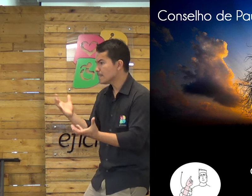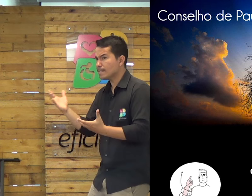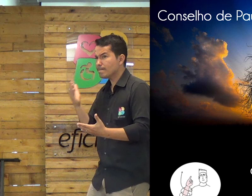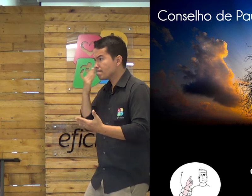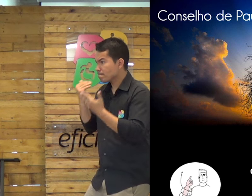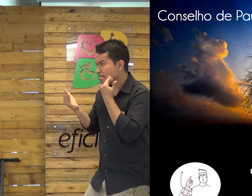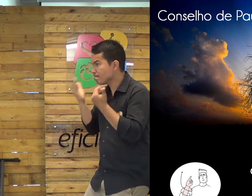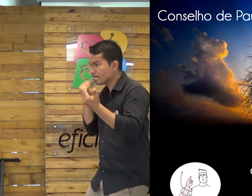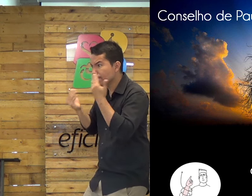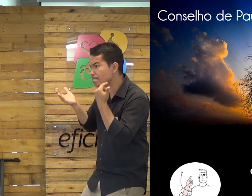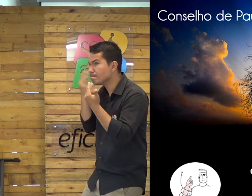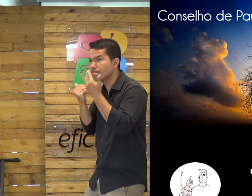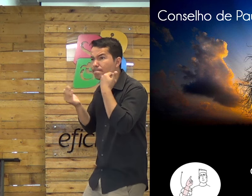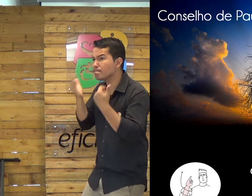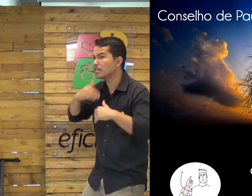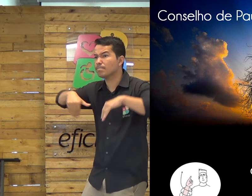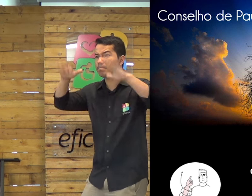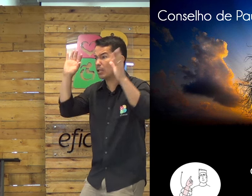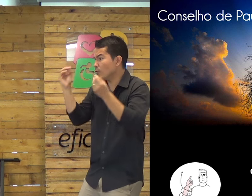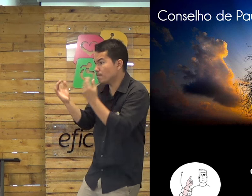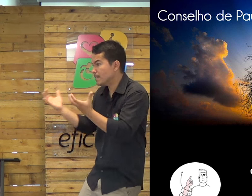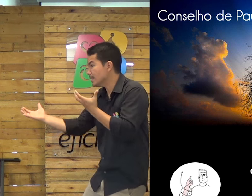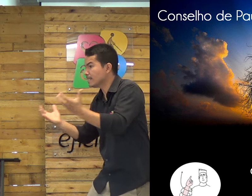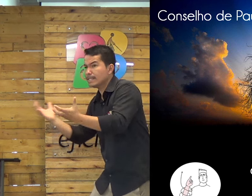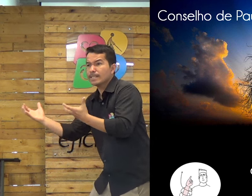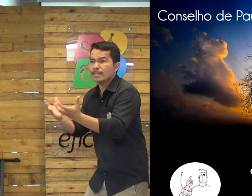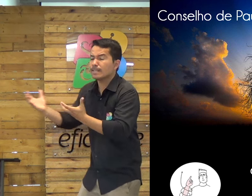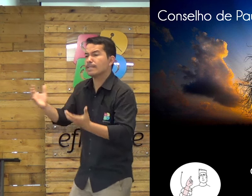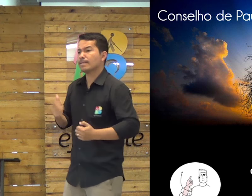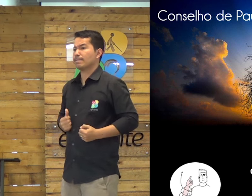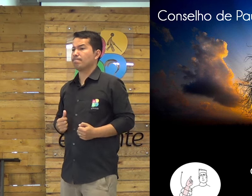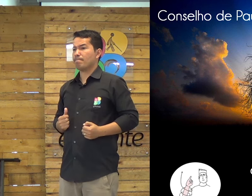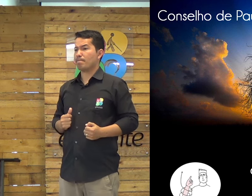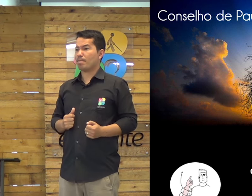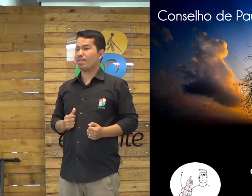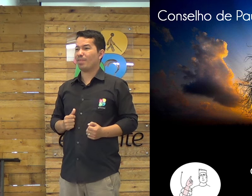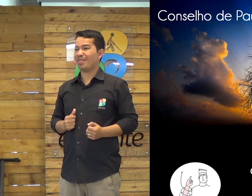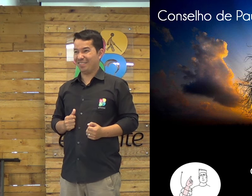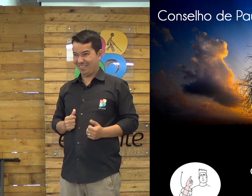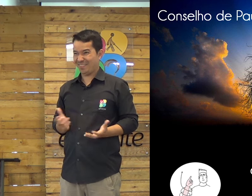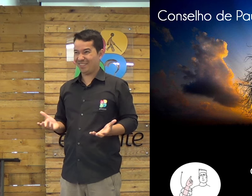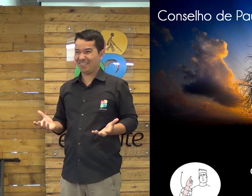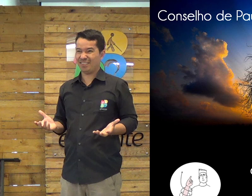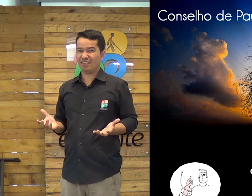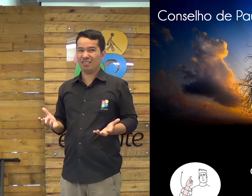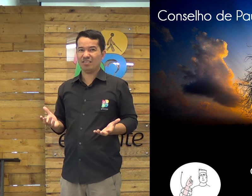Como ele, Paulo? Ai, o que eu posso aprender com ele? O que ele tem para me ensinar? Tem alguma coisa curiosa?